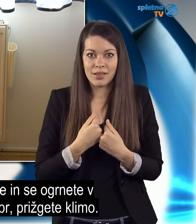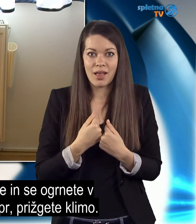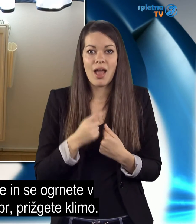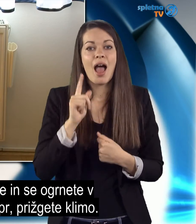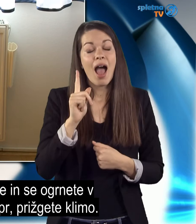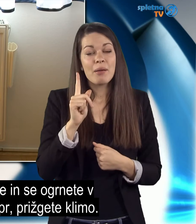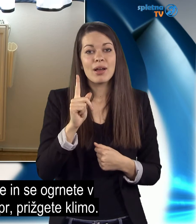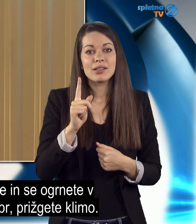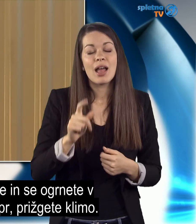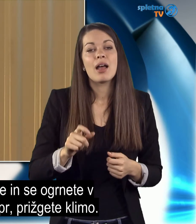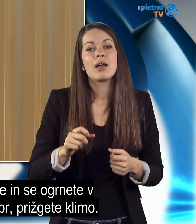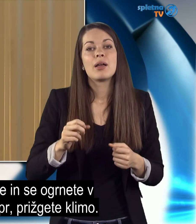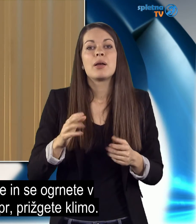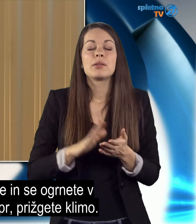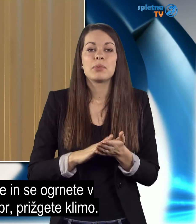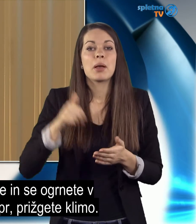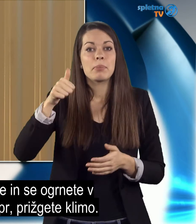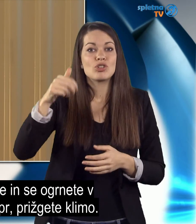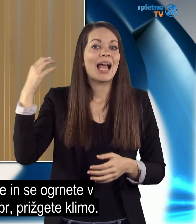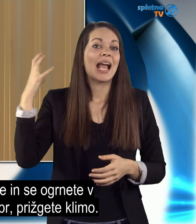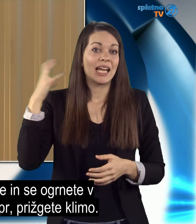jopico ali na primer prižgete klimo.